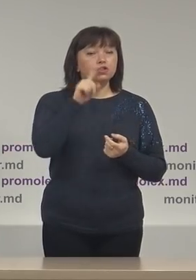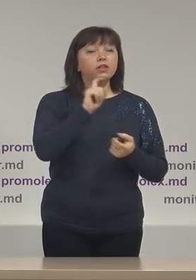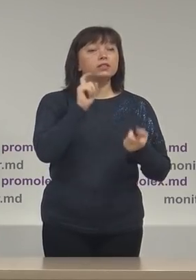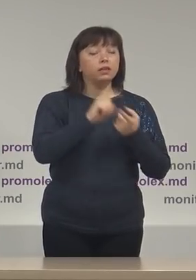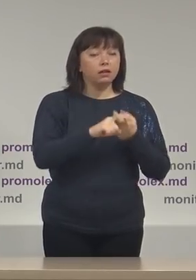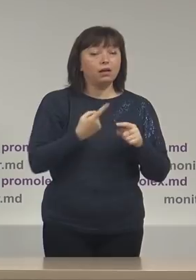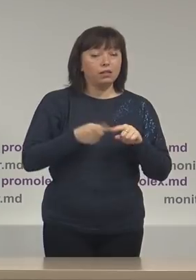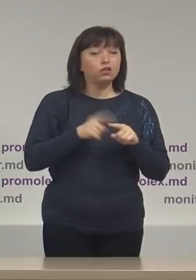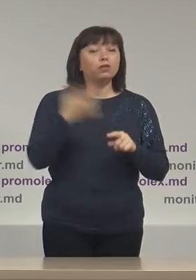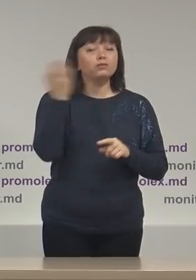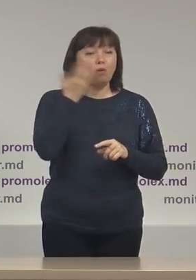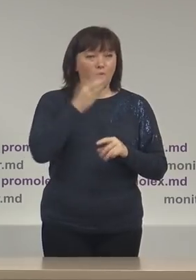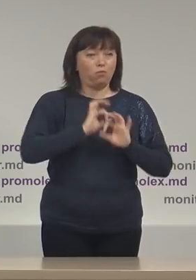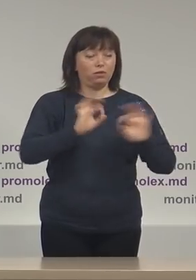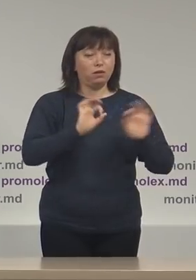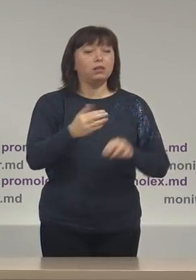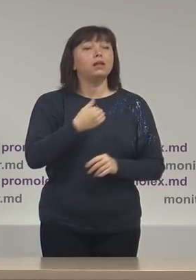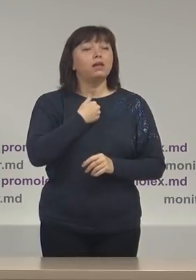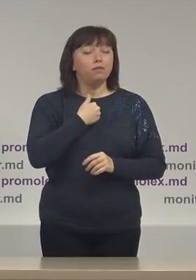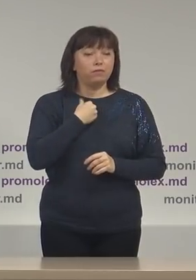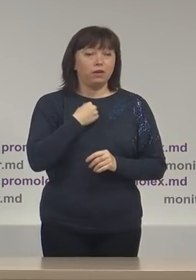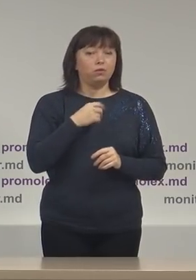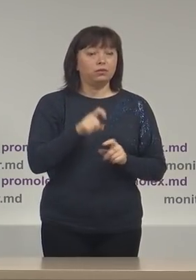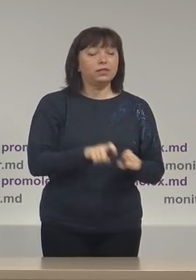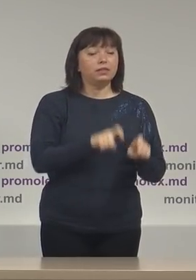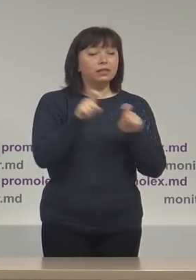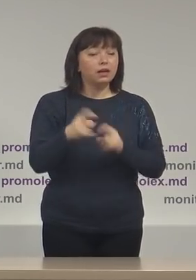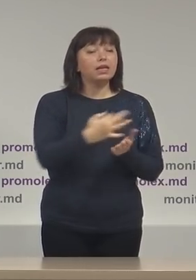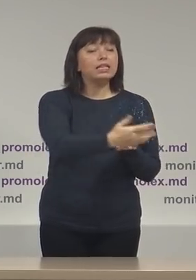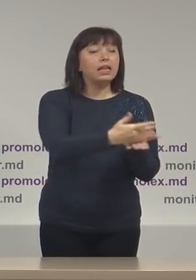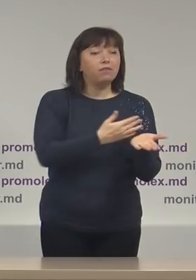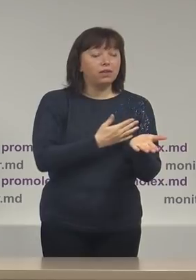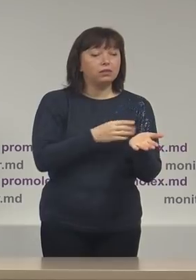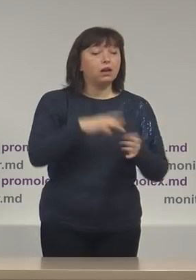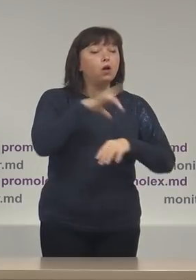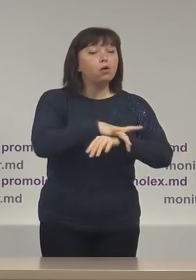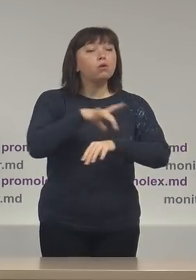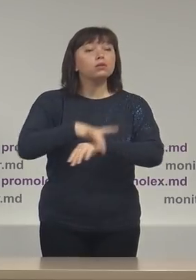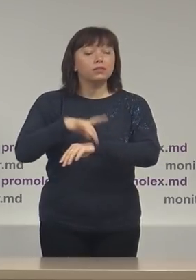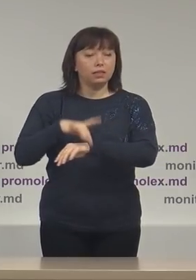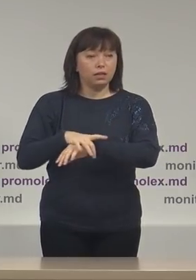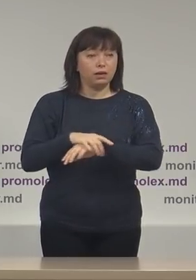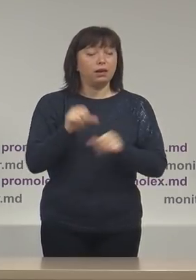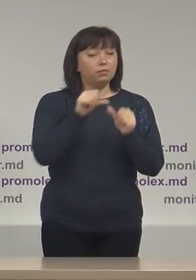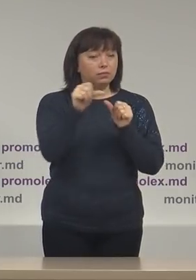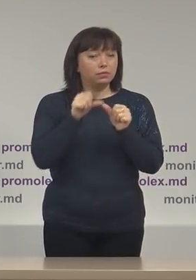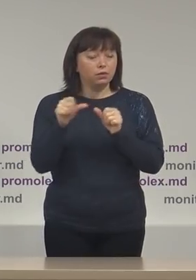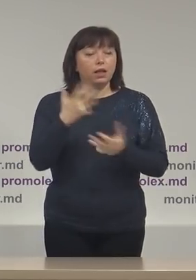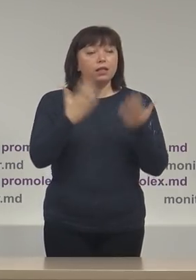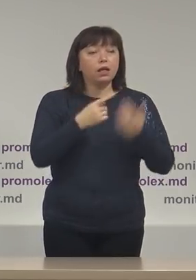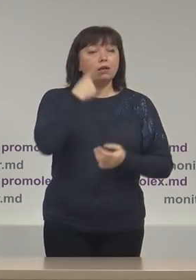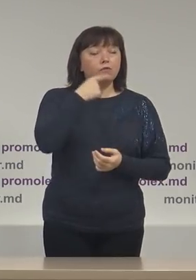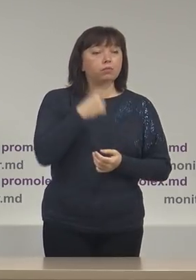acest comunicat de presă, vreau să trec în revistă constatările nominale. Dacă vorbim